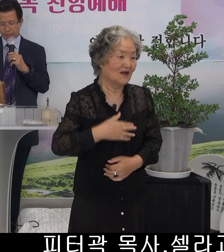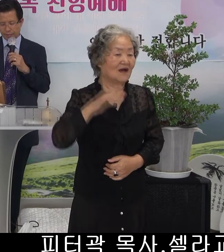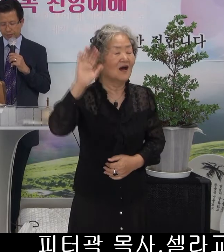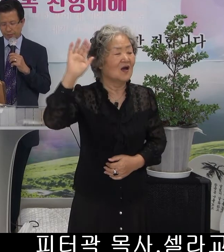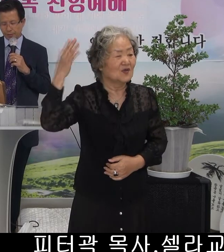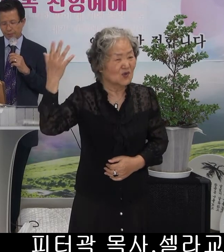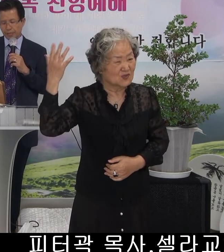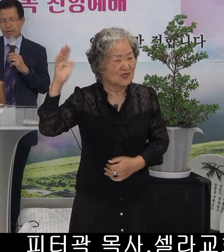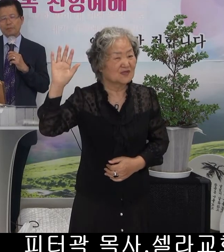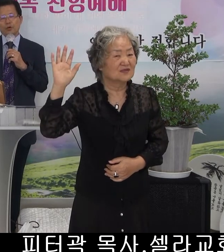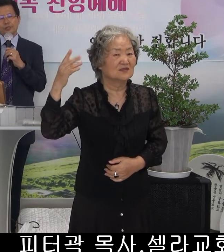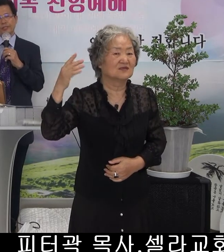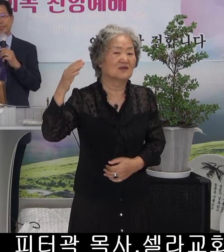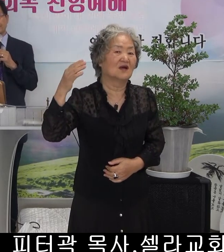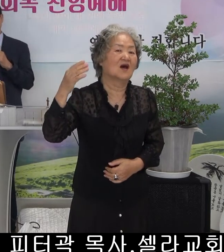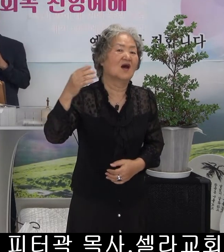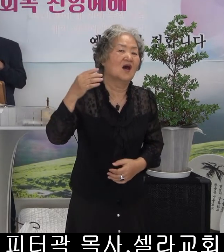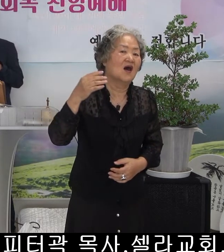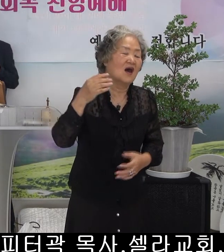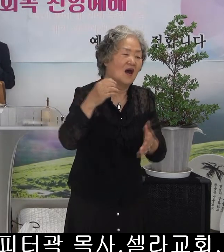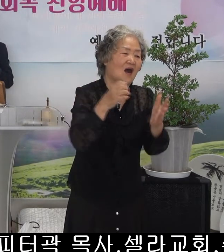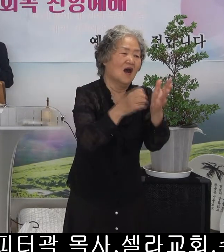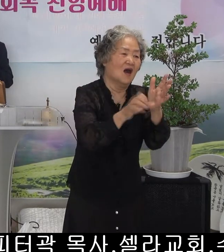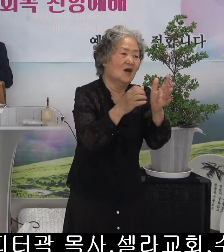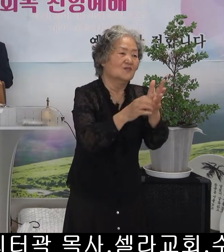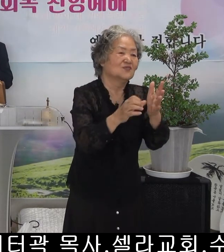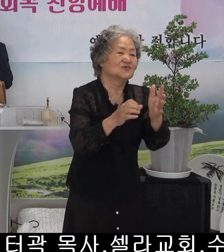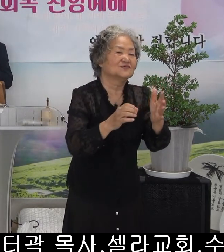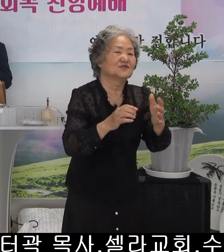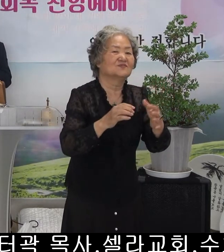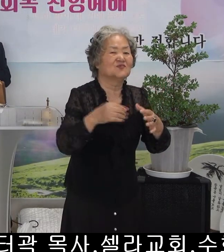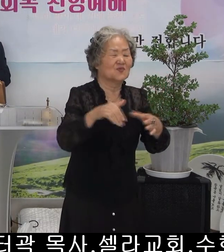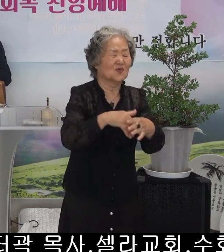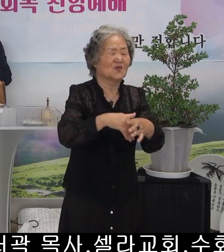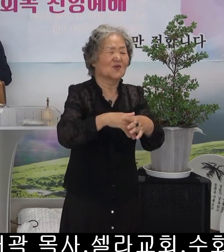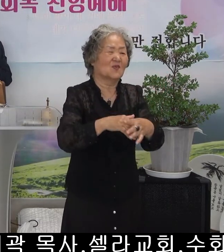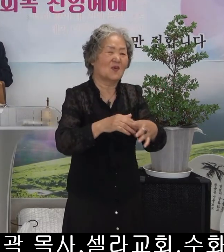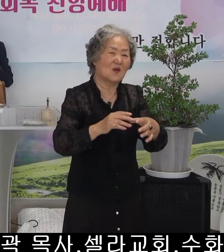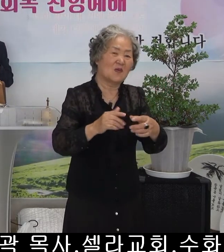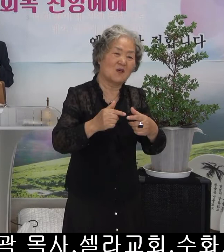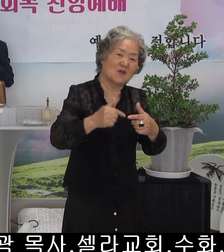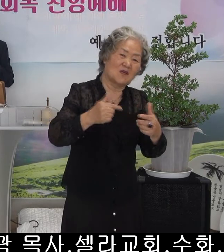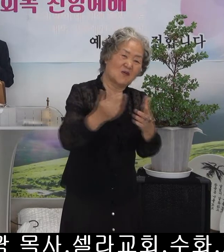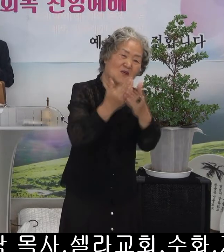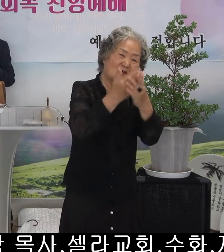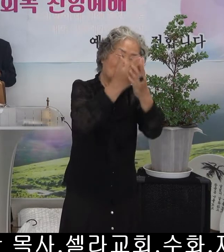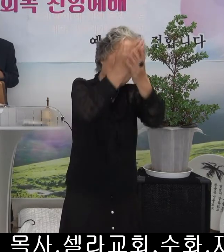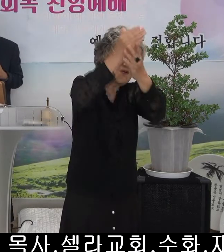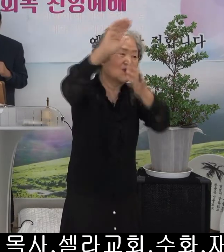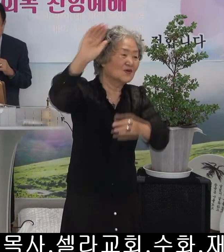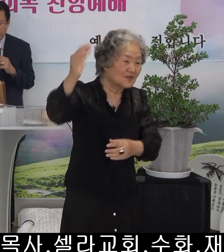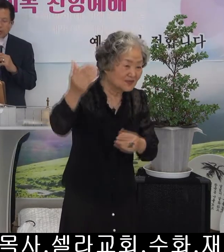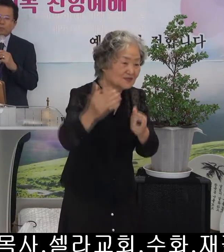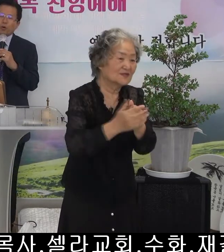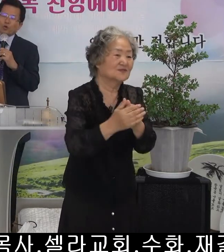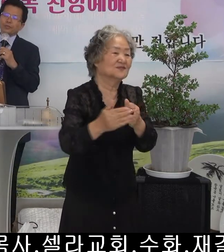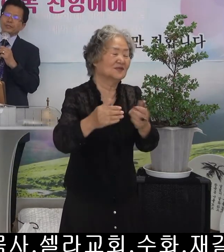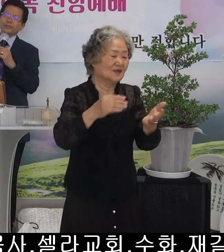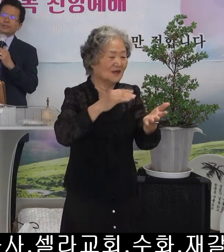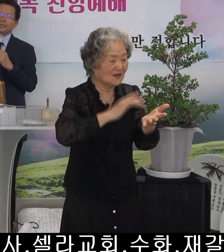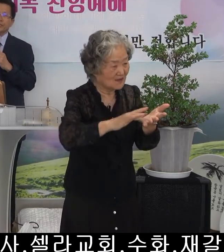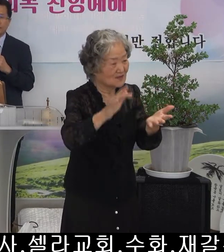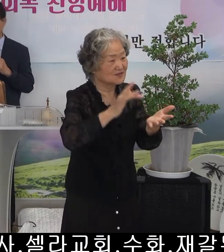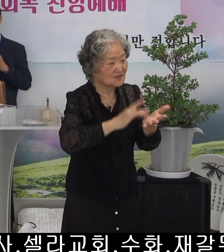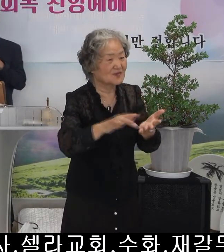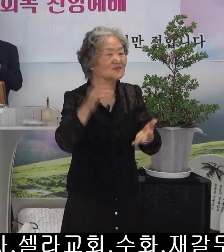문명이 발달되어서 보이는 이 3차원 세계에서 저희들 가지고 있는 스마트폰이라든가 이런 것들을 통해서 보고